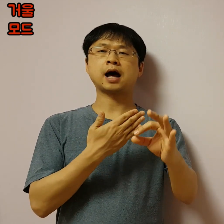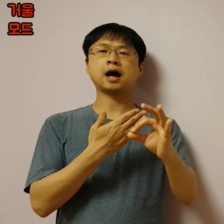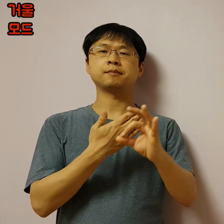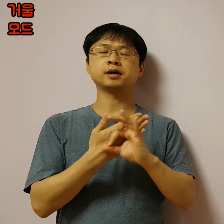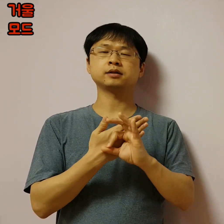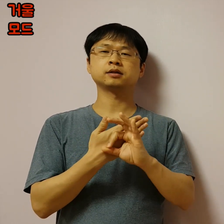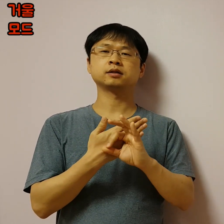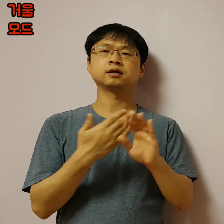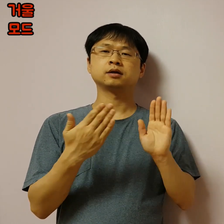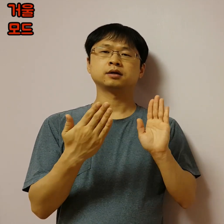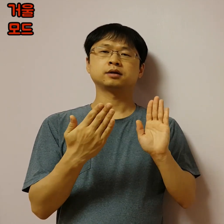흘러가면